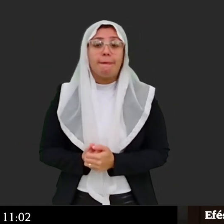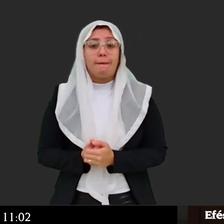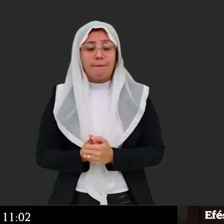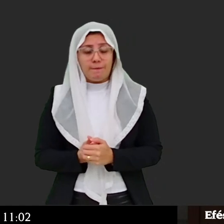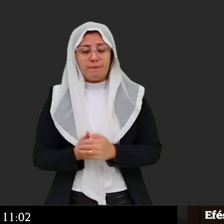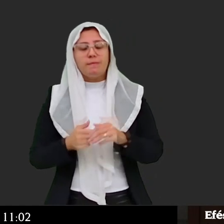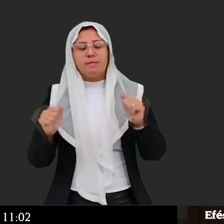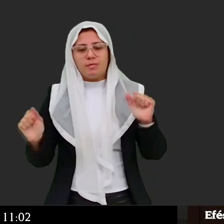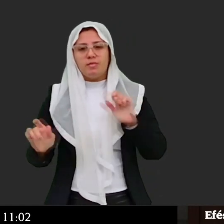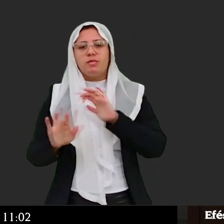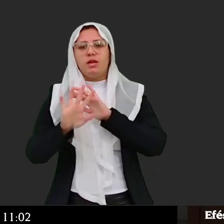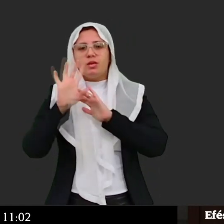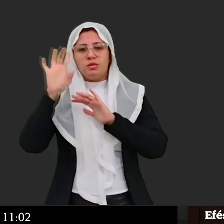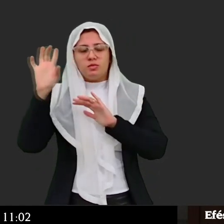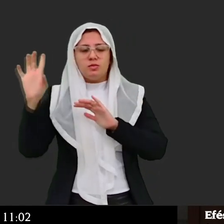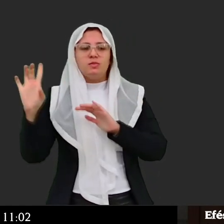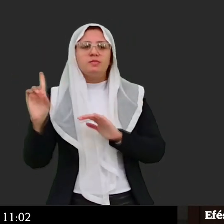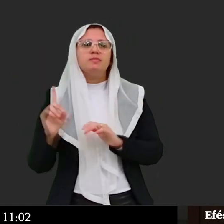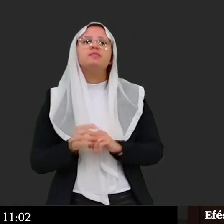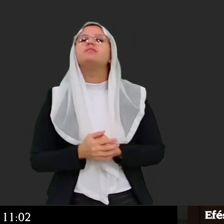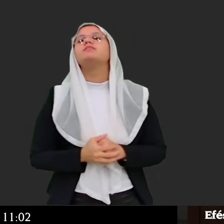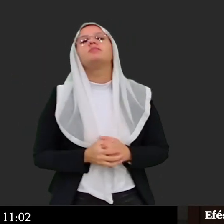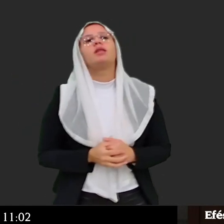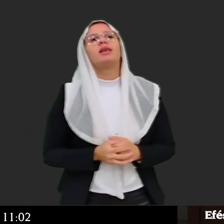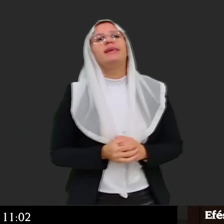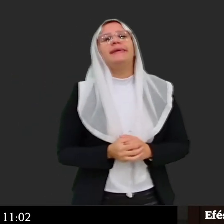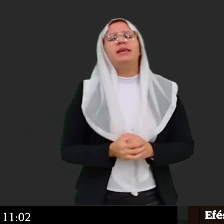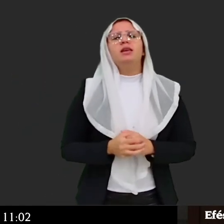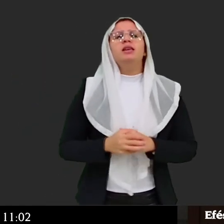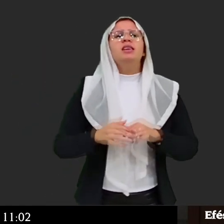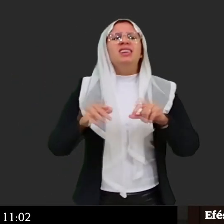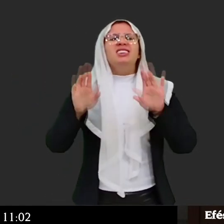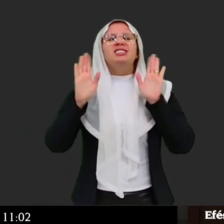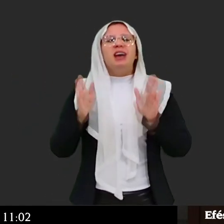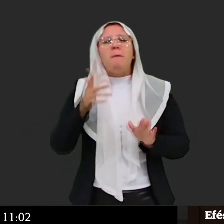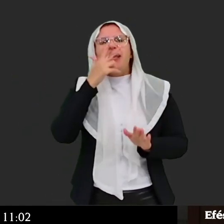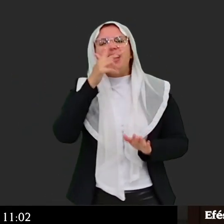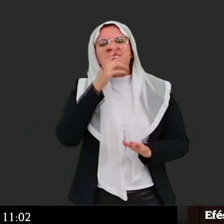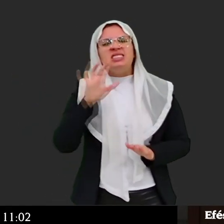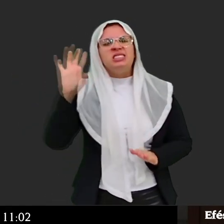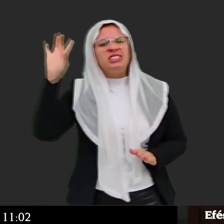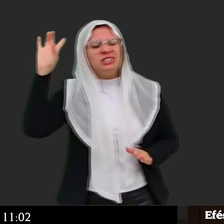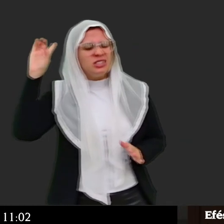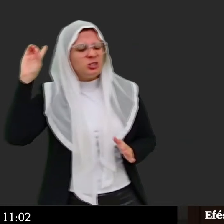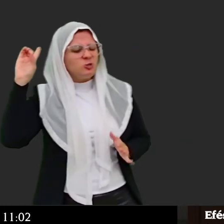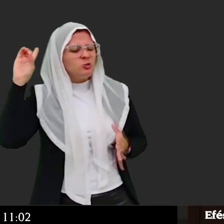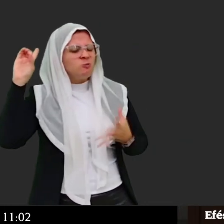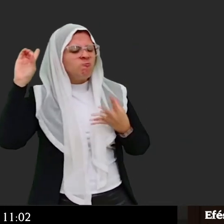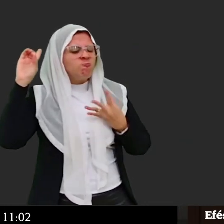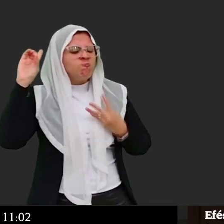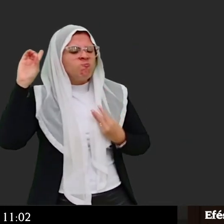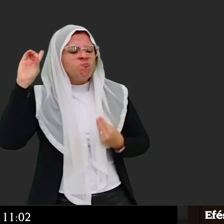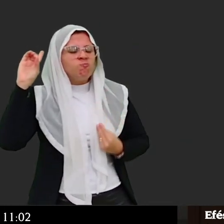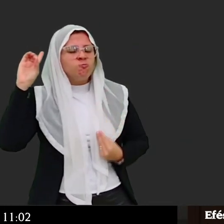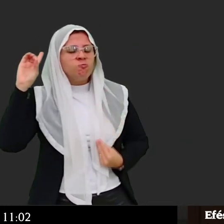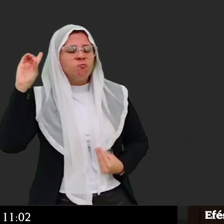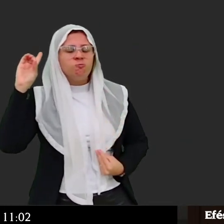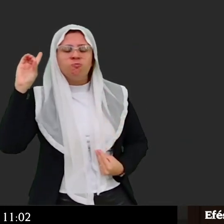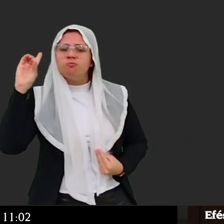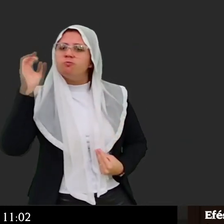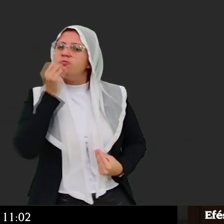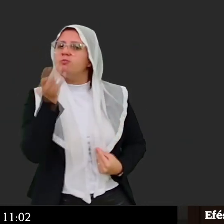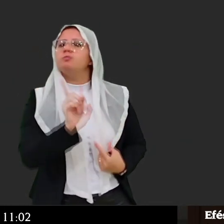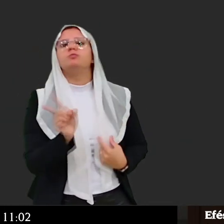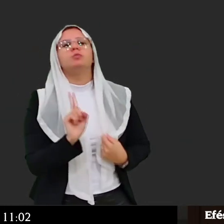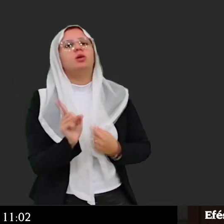Bendito seja Deus. Entristecer o Espírito de Deus, irmãos, não fica